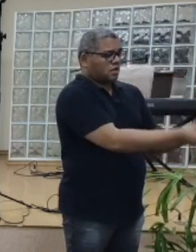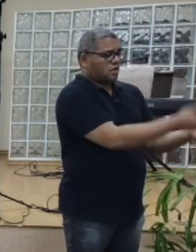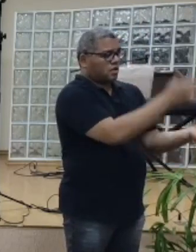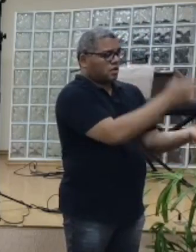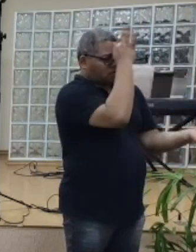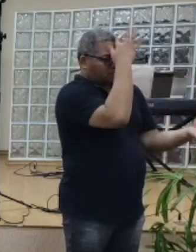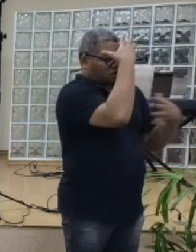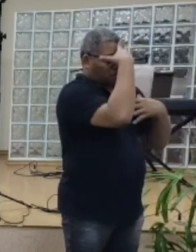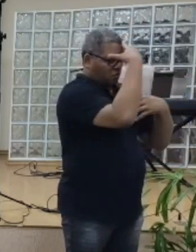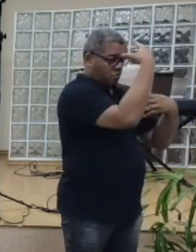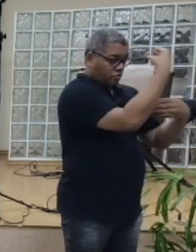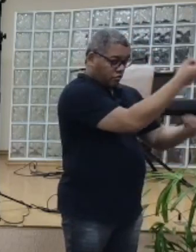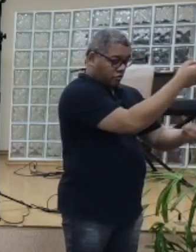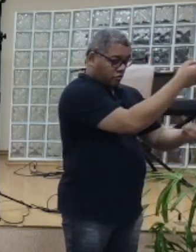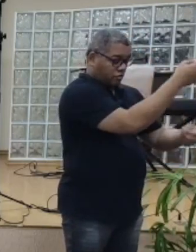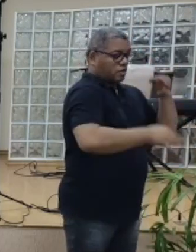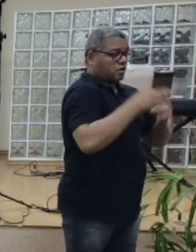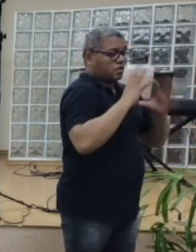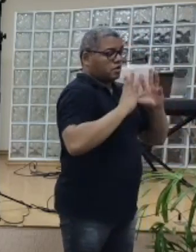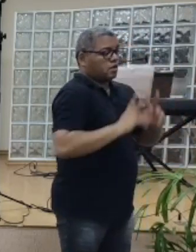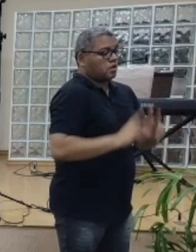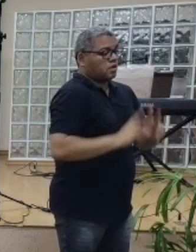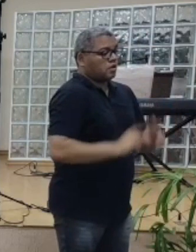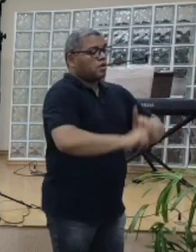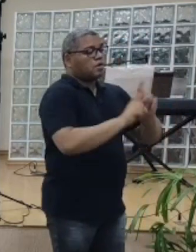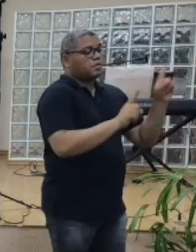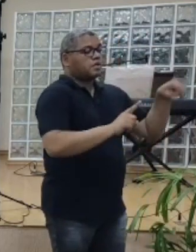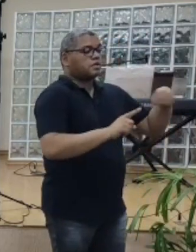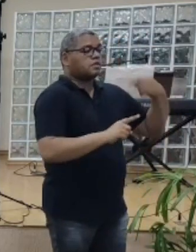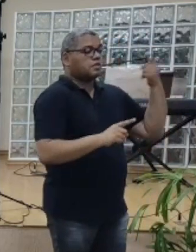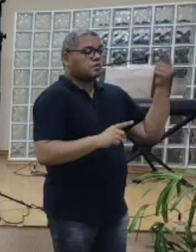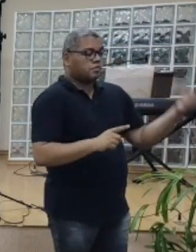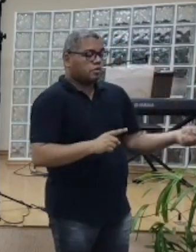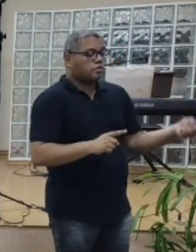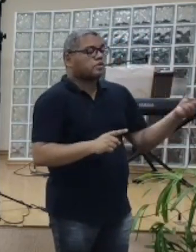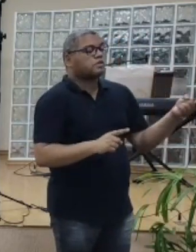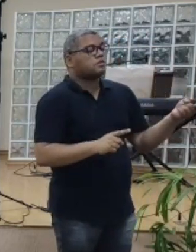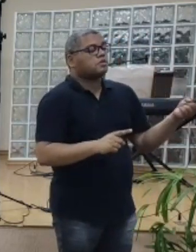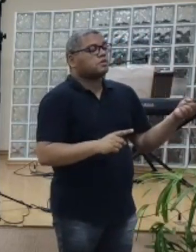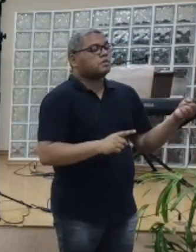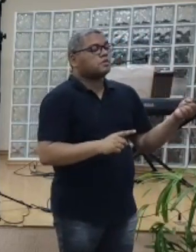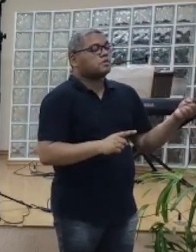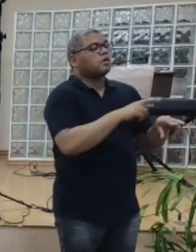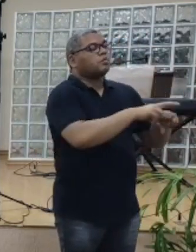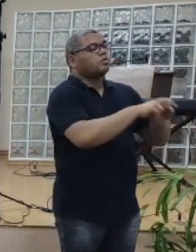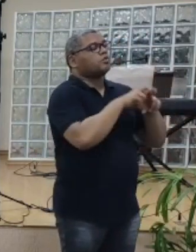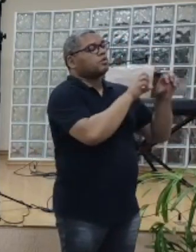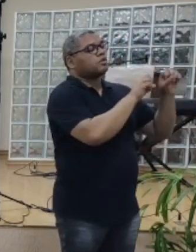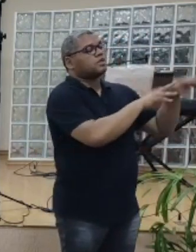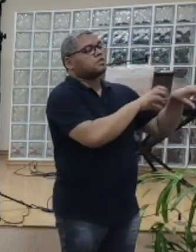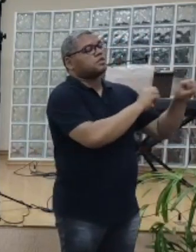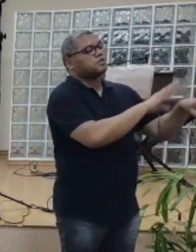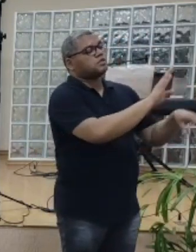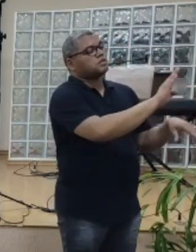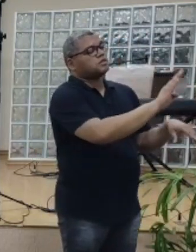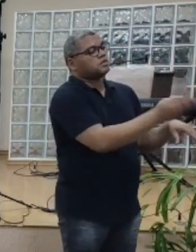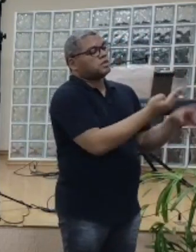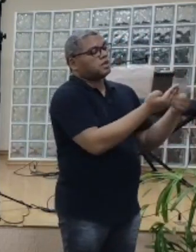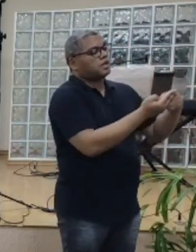fé a justificação, mas depois de um tempo, por ensino falso, eles estavam